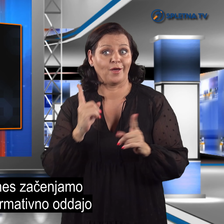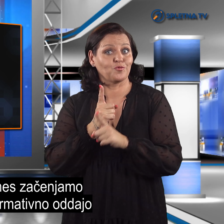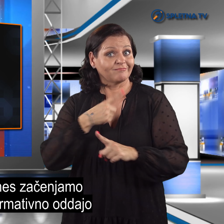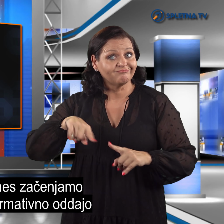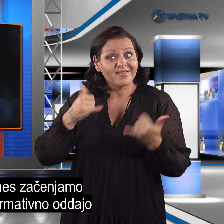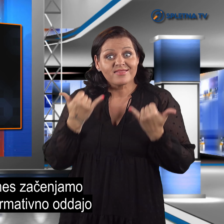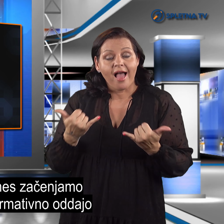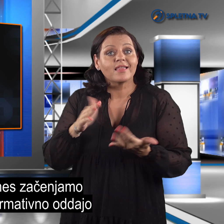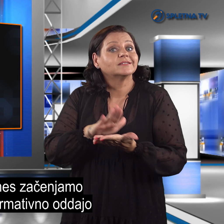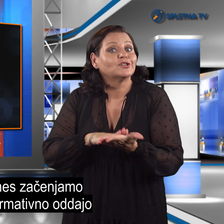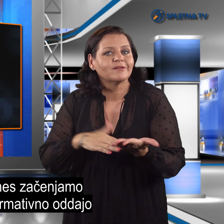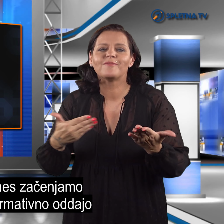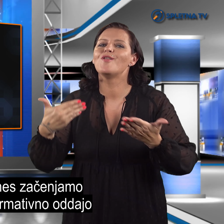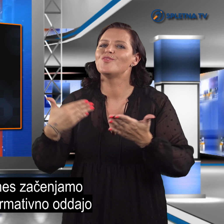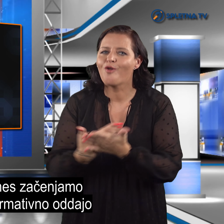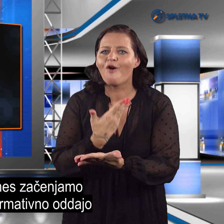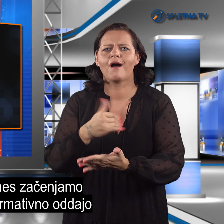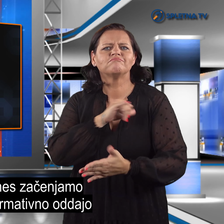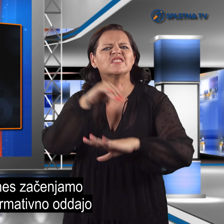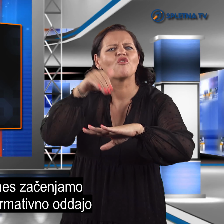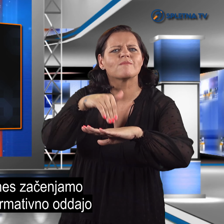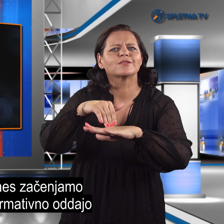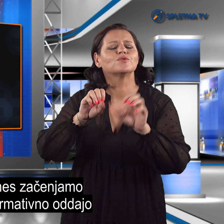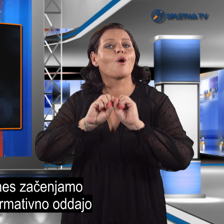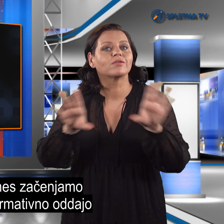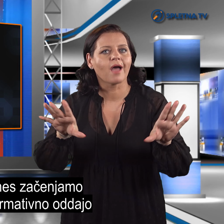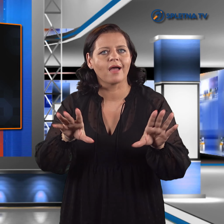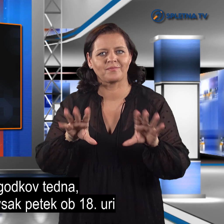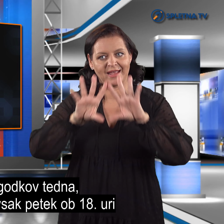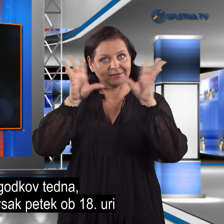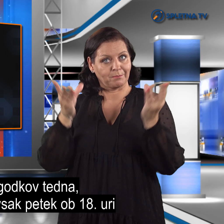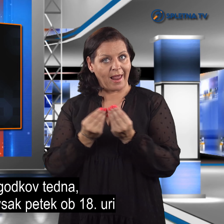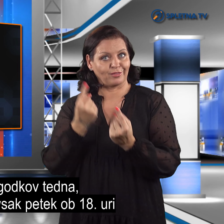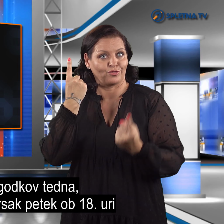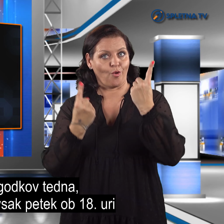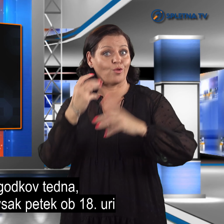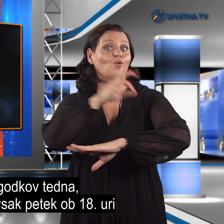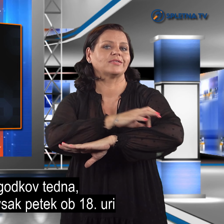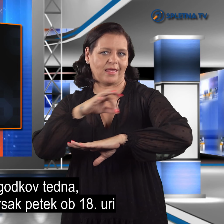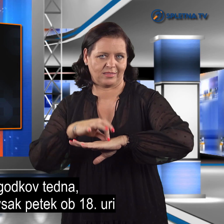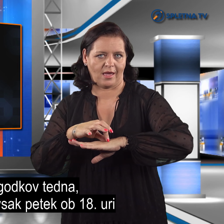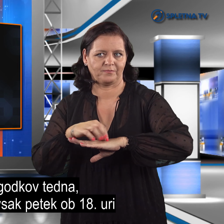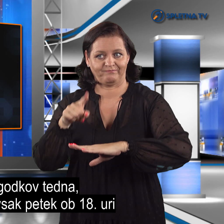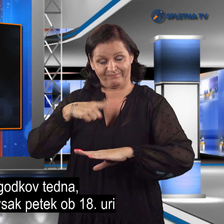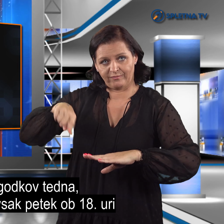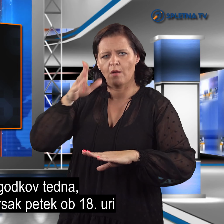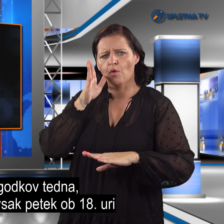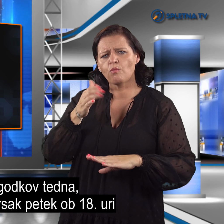Splet dogodkov tedna, v kateri bomo vsak petek ob 18. uri obveščali o najpomembnejših novicah doma in